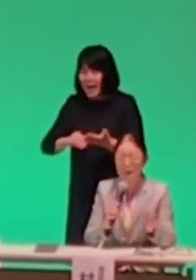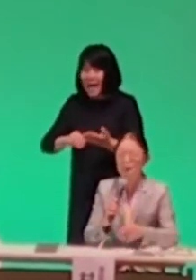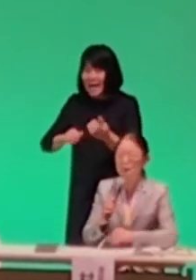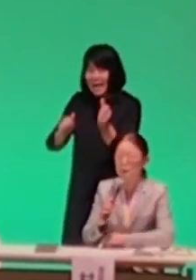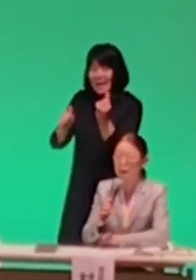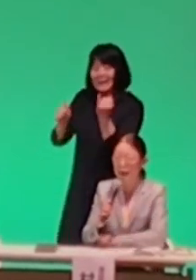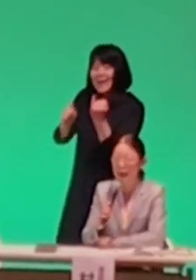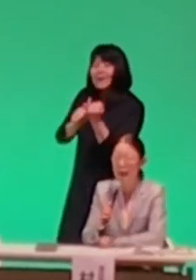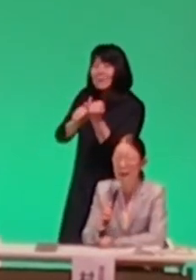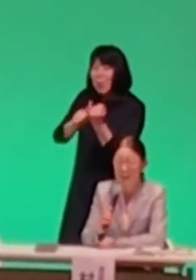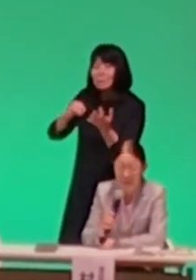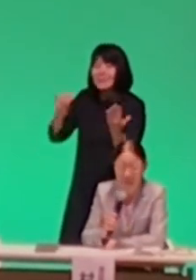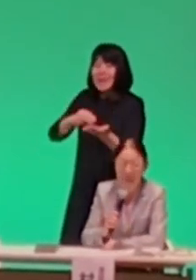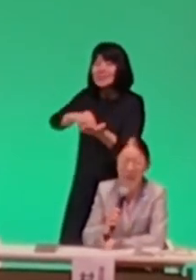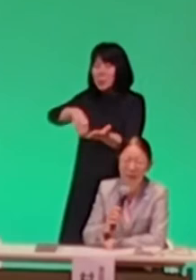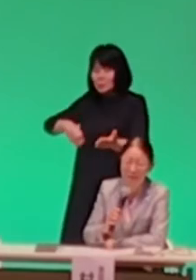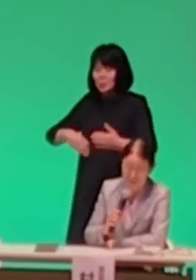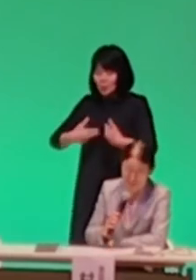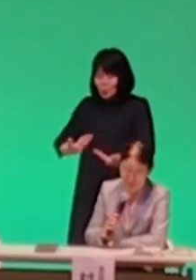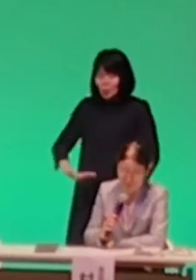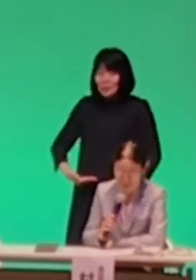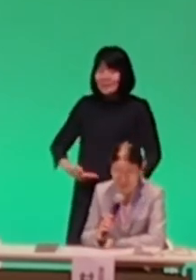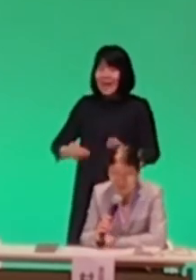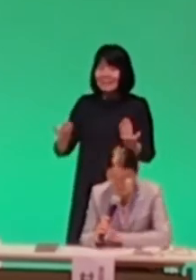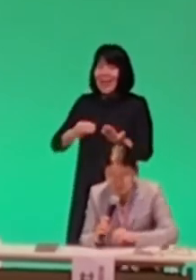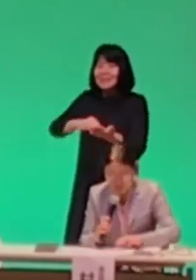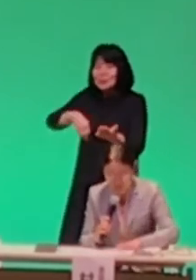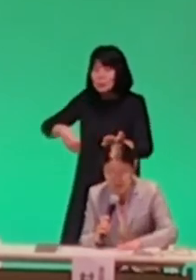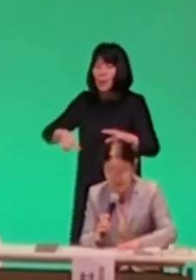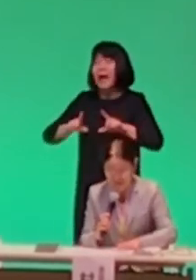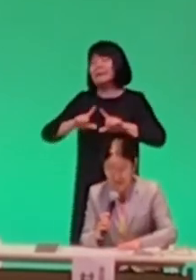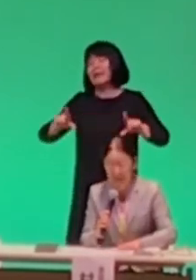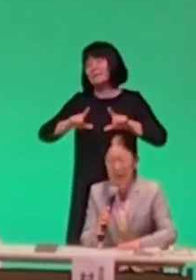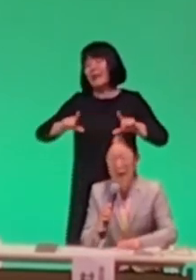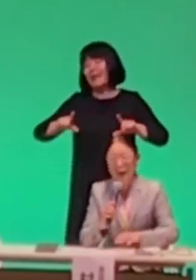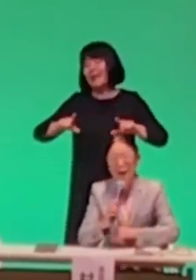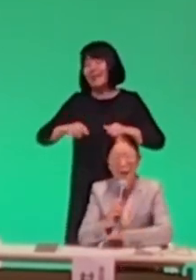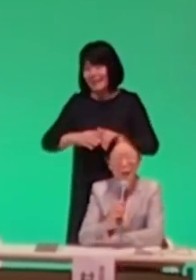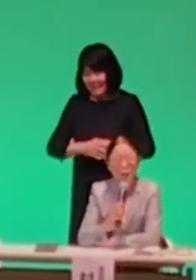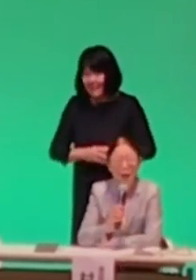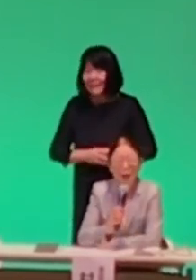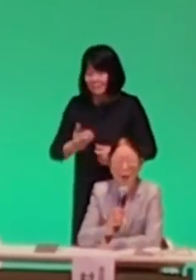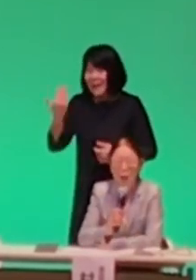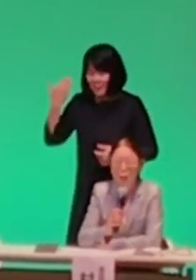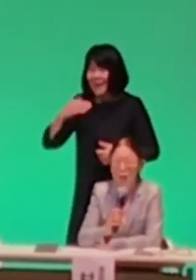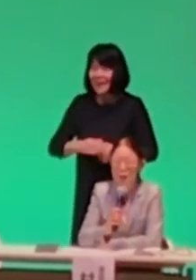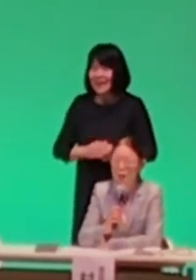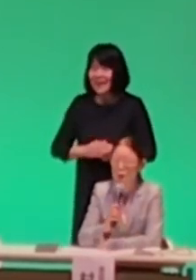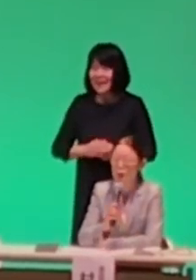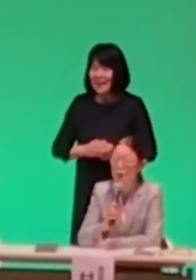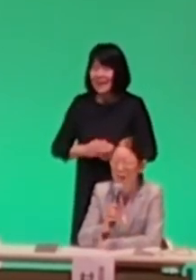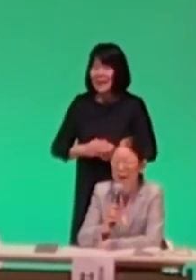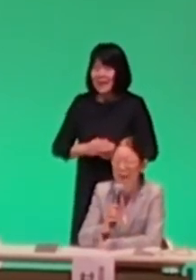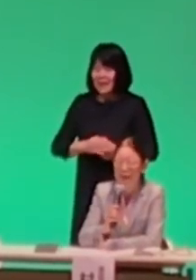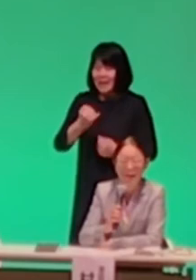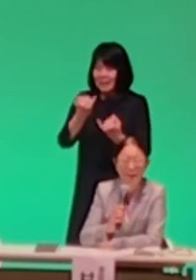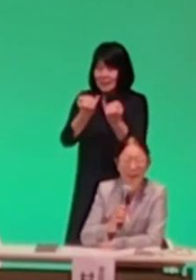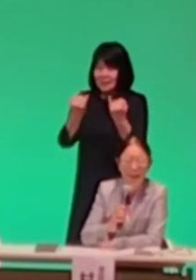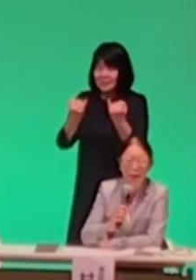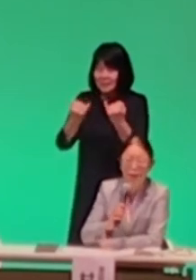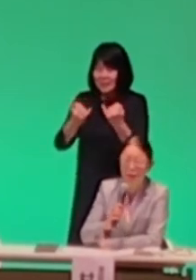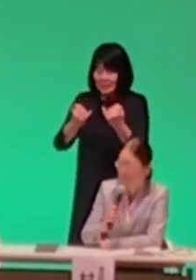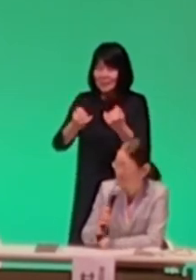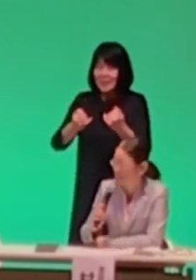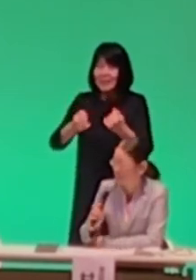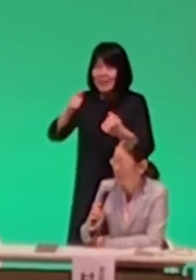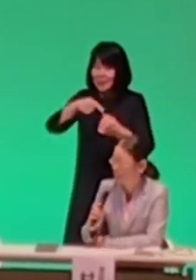結婚退職とか出産退職っていうのが当たり前、それから、まあ、人を募集するときは男子